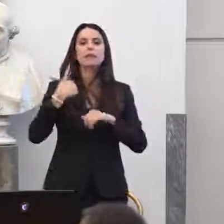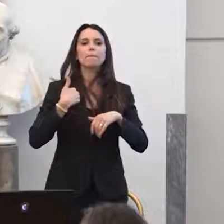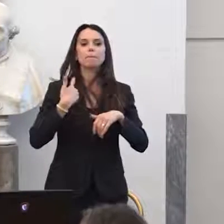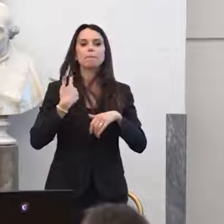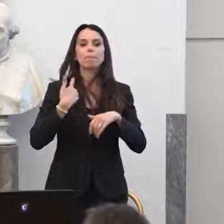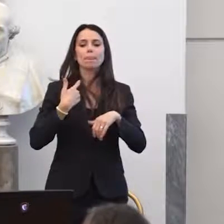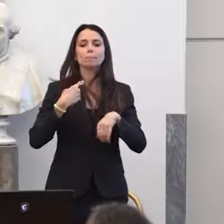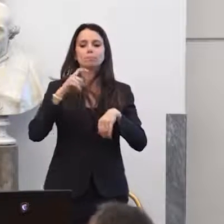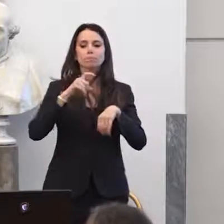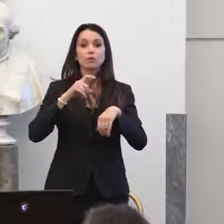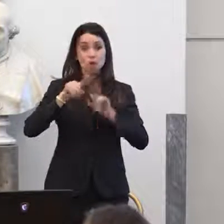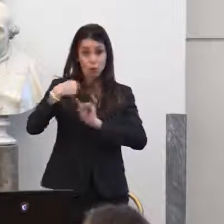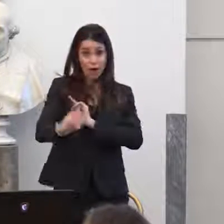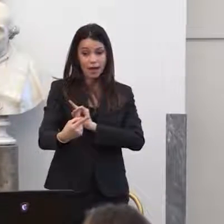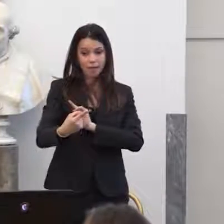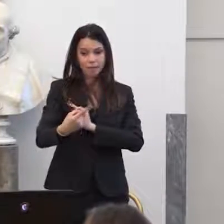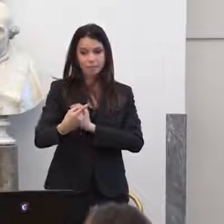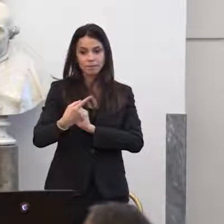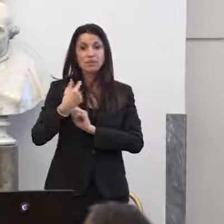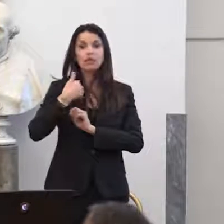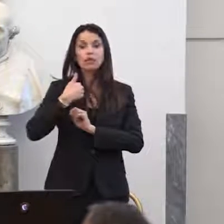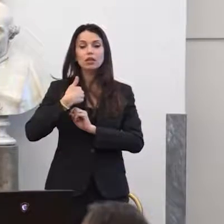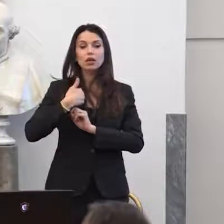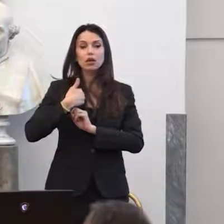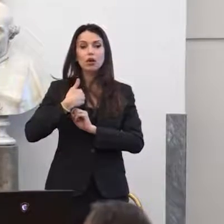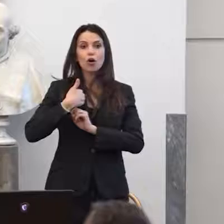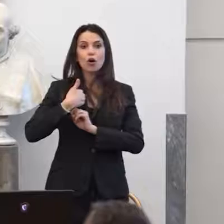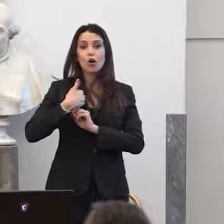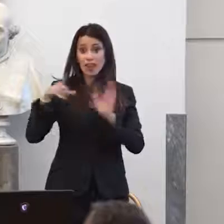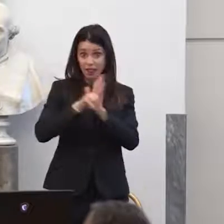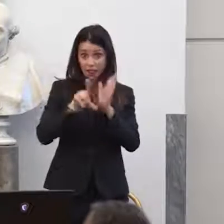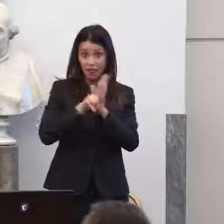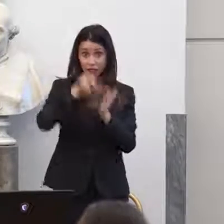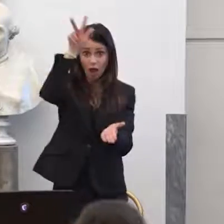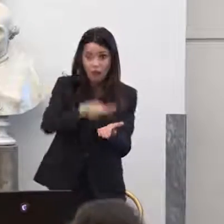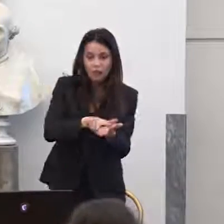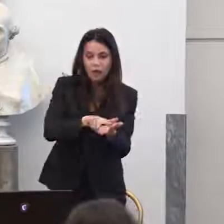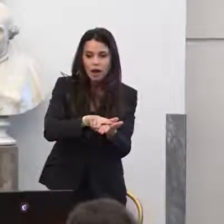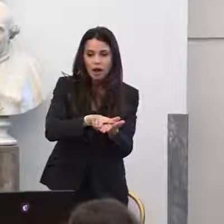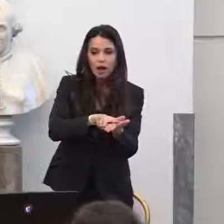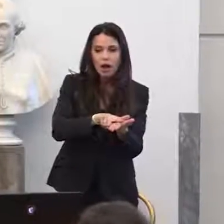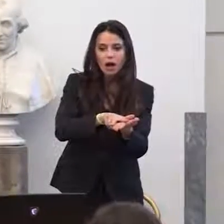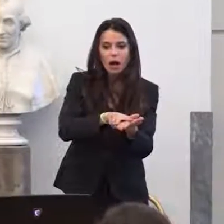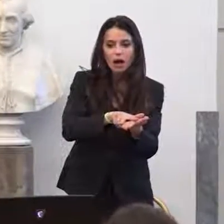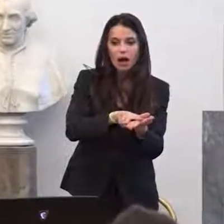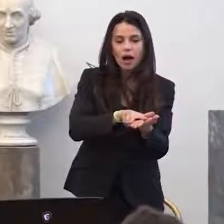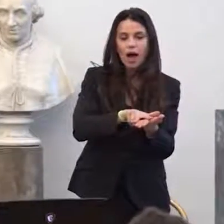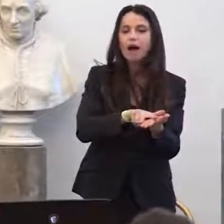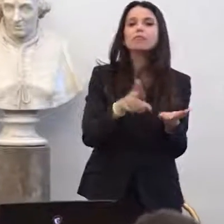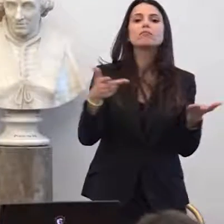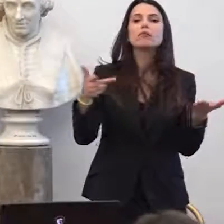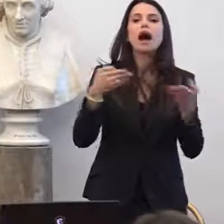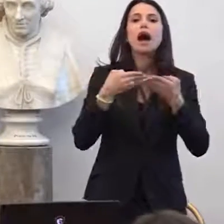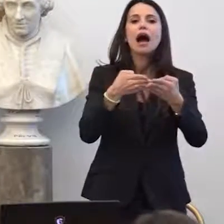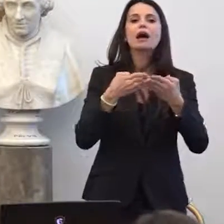passa questa norma, da domani, miracolosamente, mi scompare una bella fetta di assistenza.